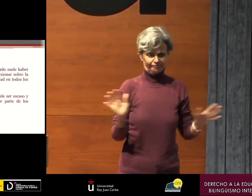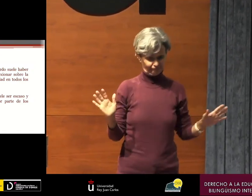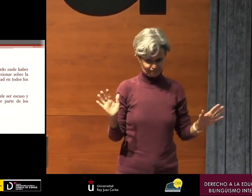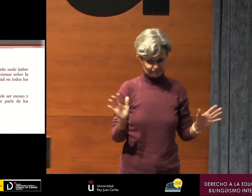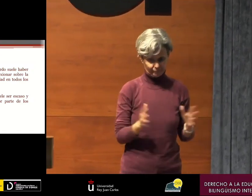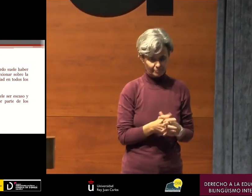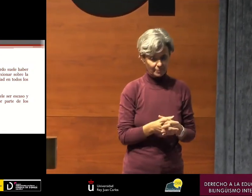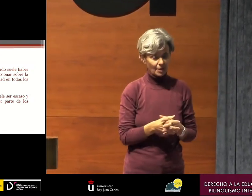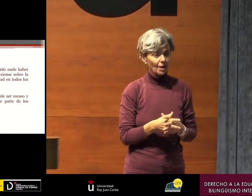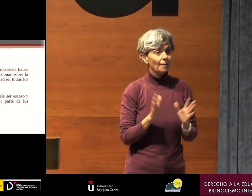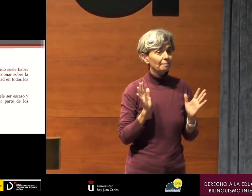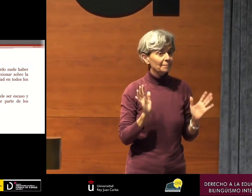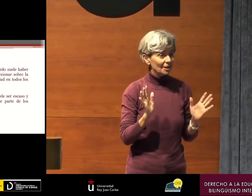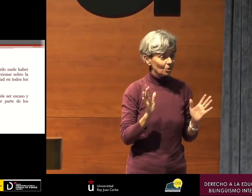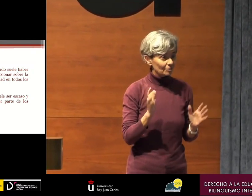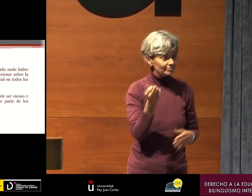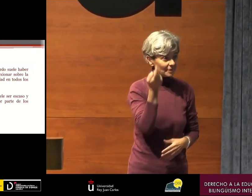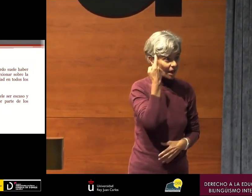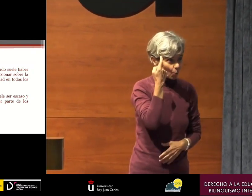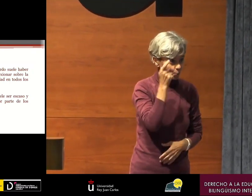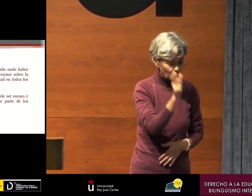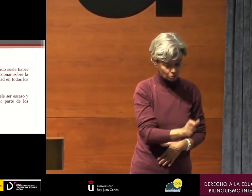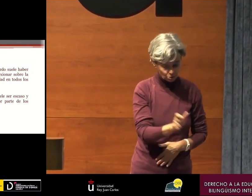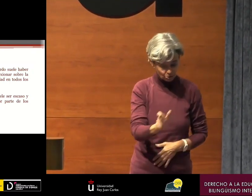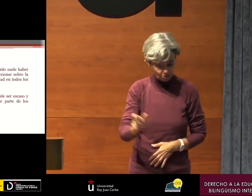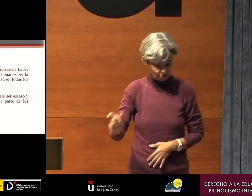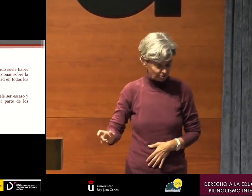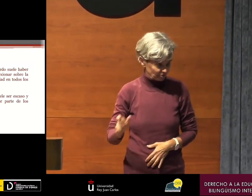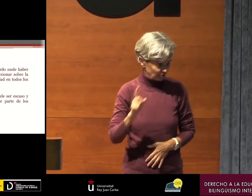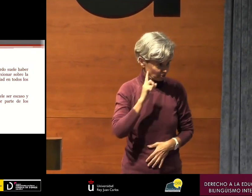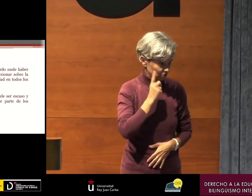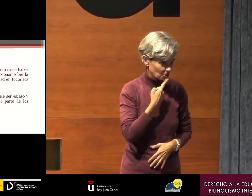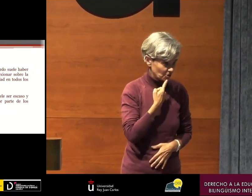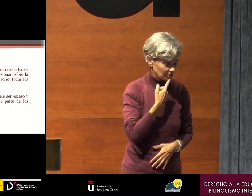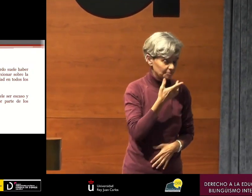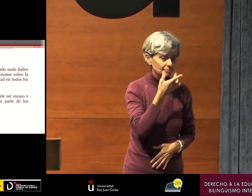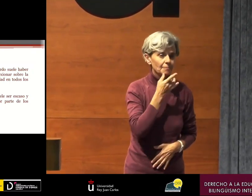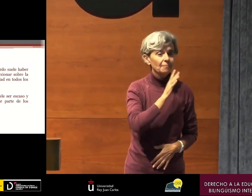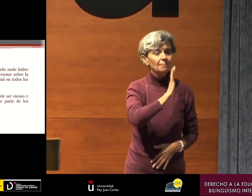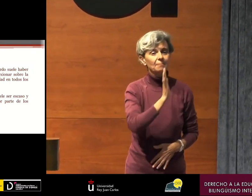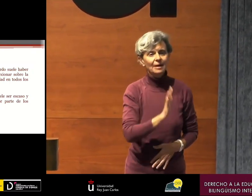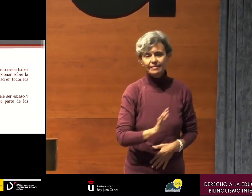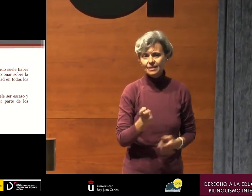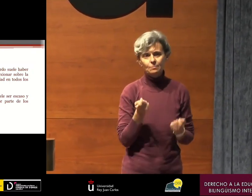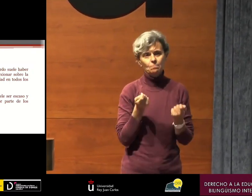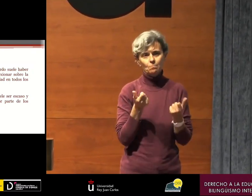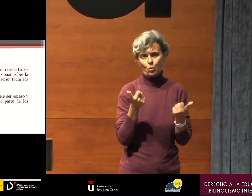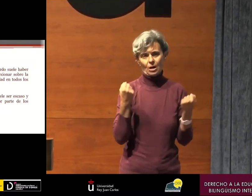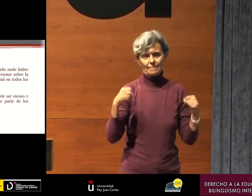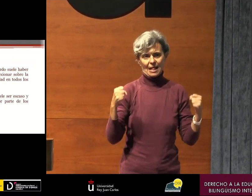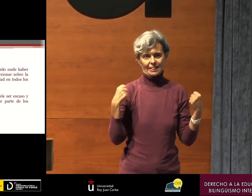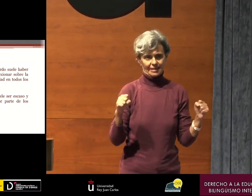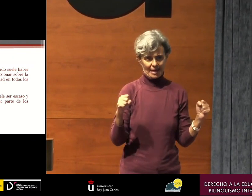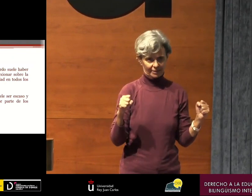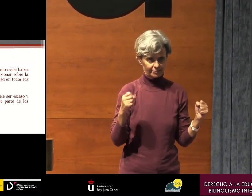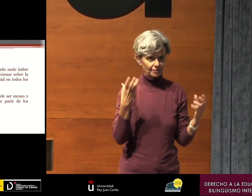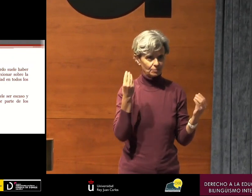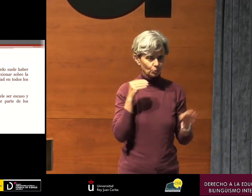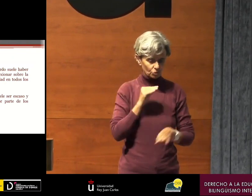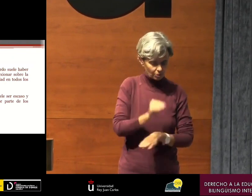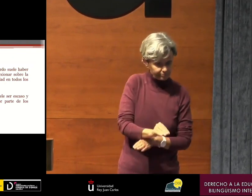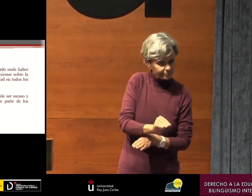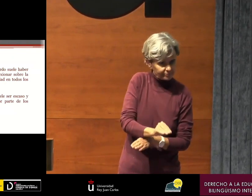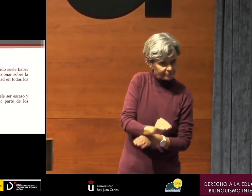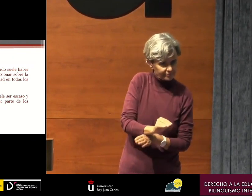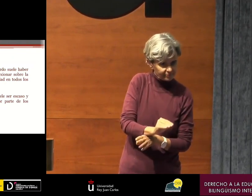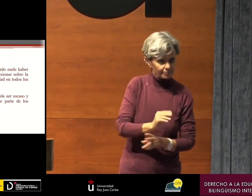novedoso. Todos sabemos la importancia que tiene la conversación, pero es verdad que con el alumnado